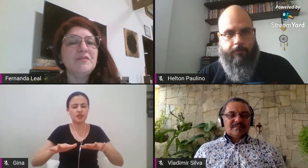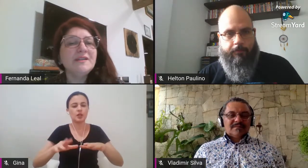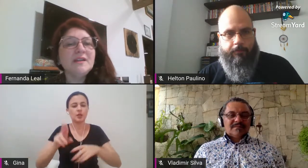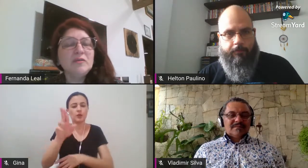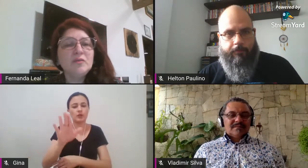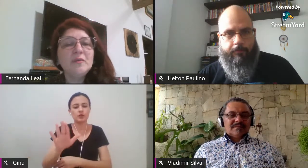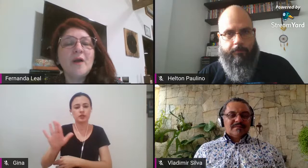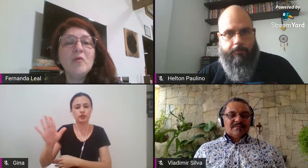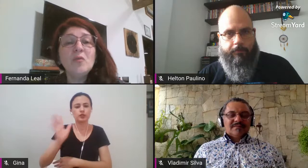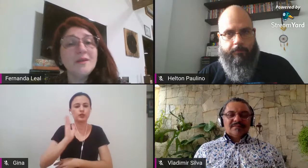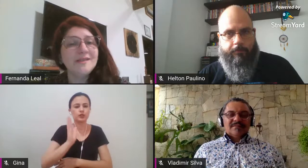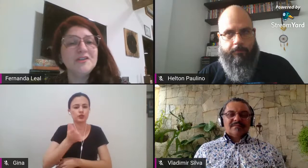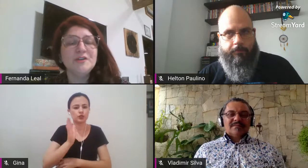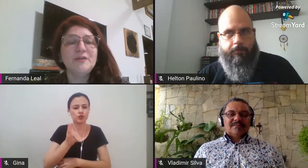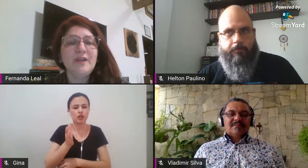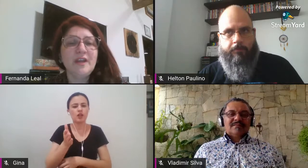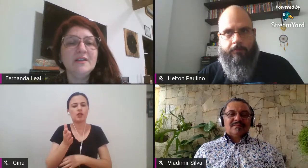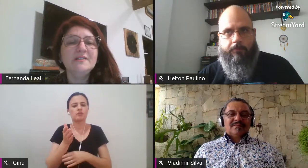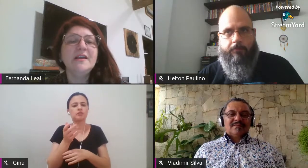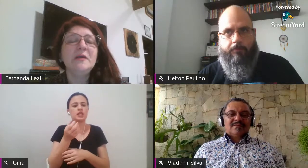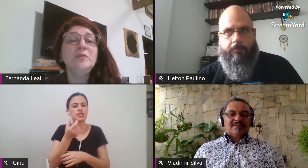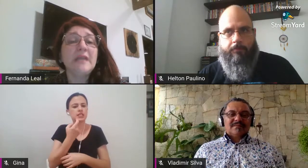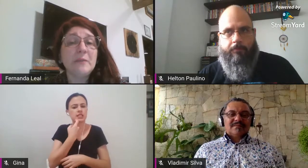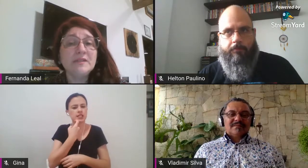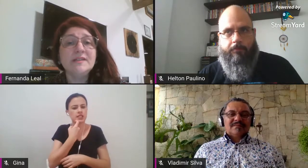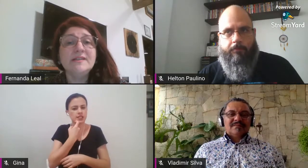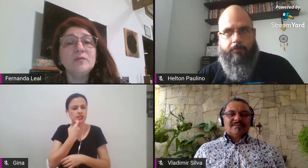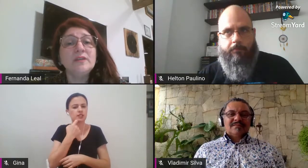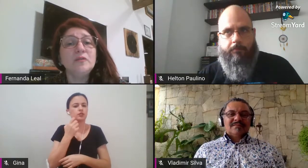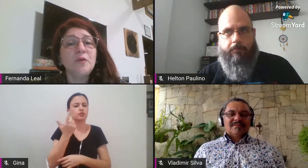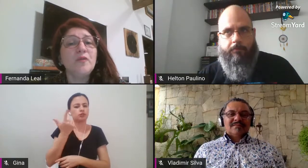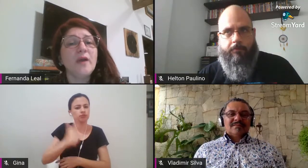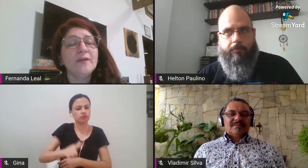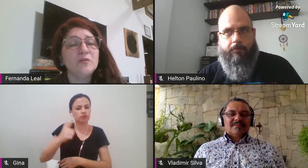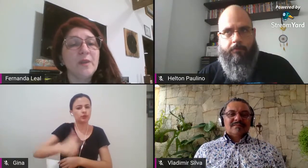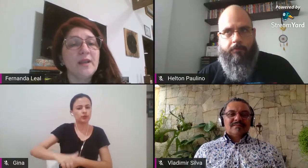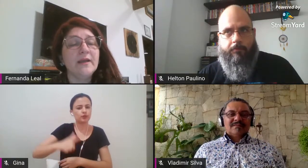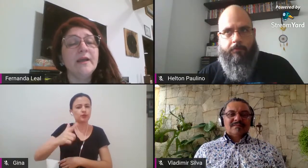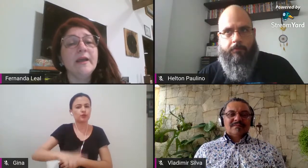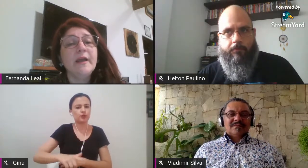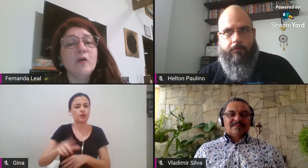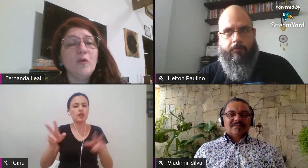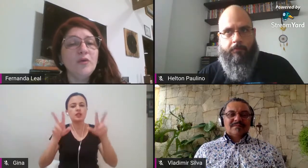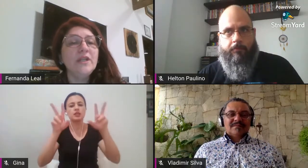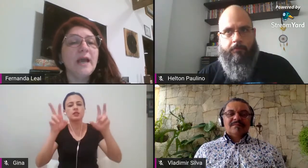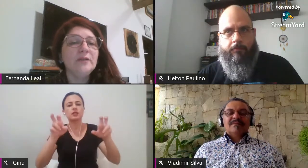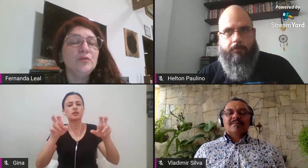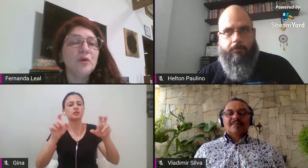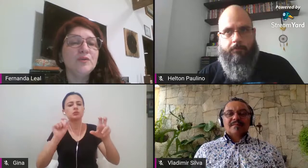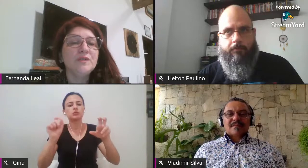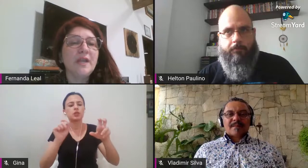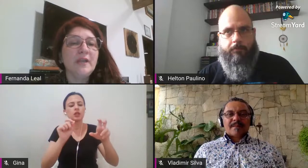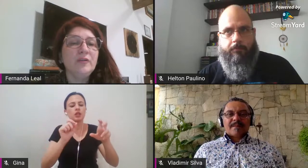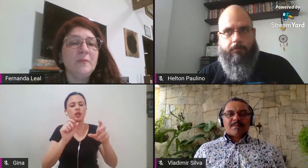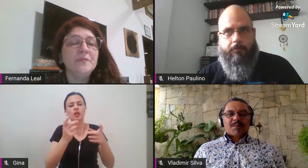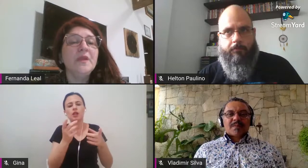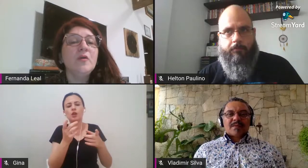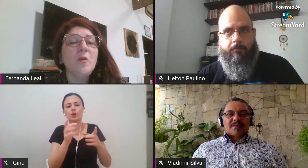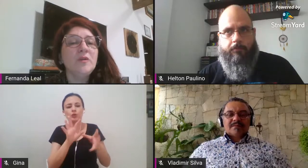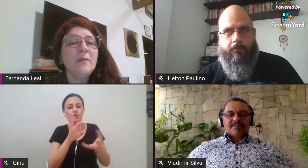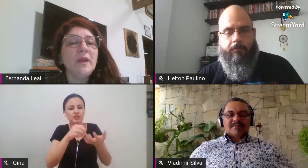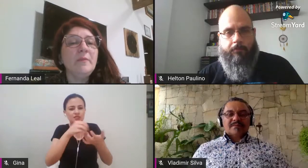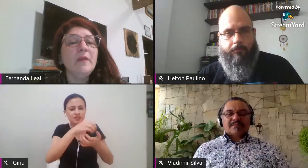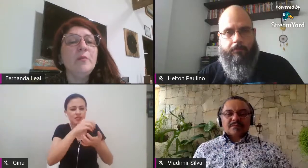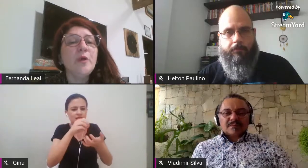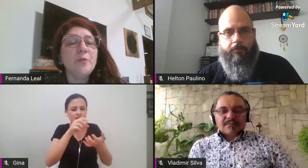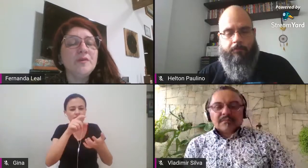já vem fazendo algumas sextas-feiras, né? Com temas que são tanto provocados pela comunidade do nosso centro,